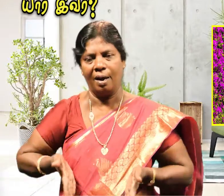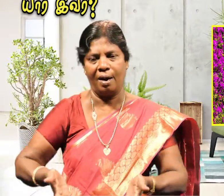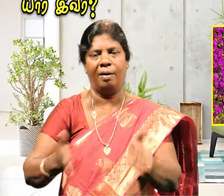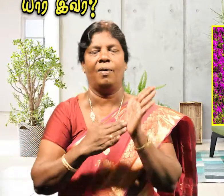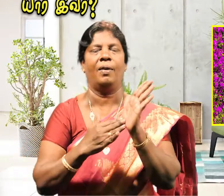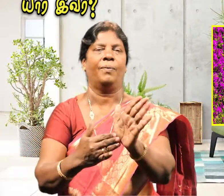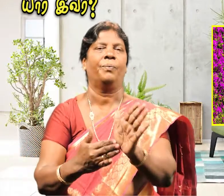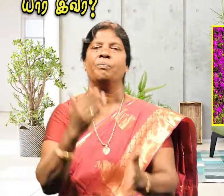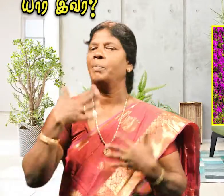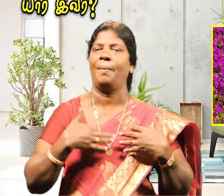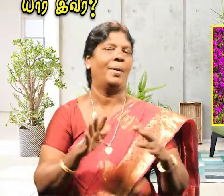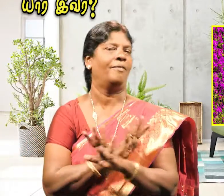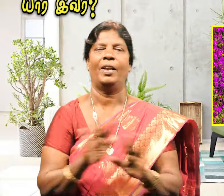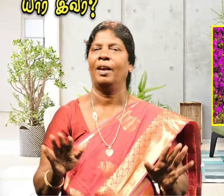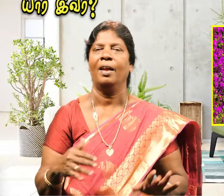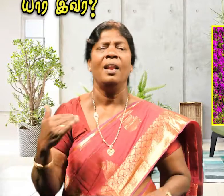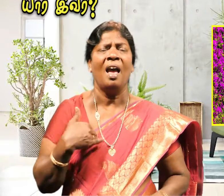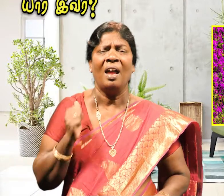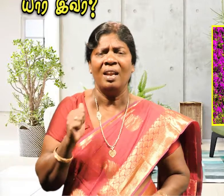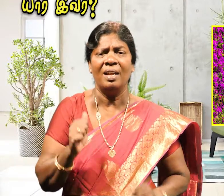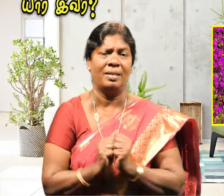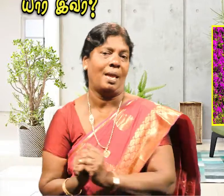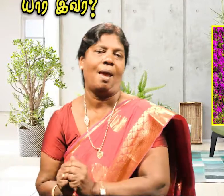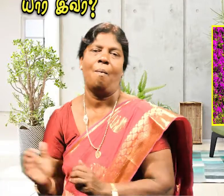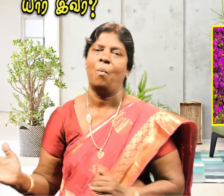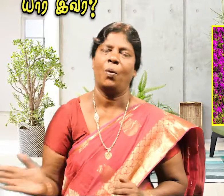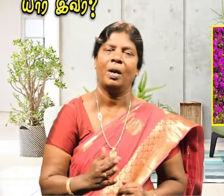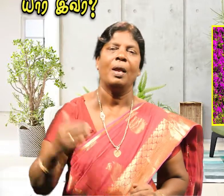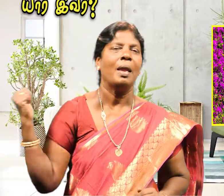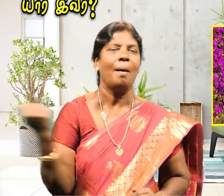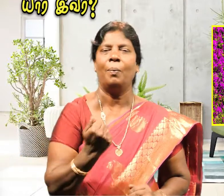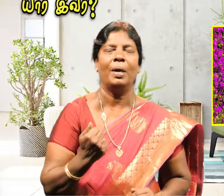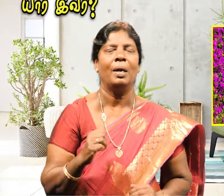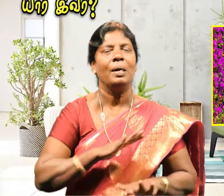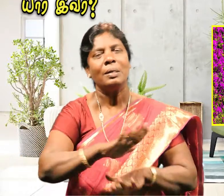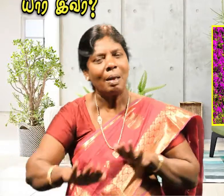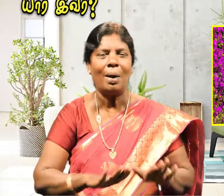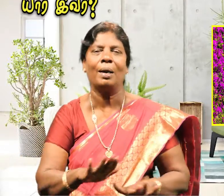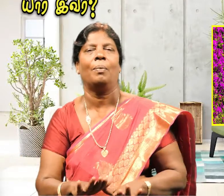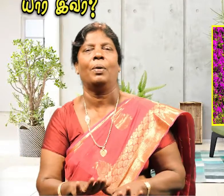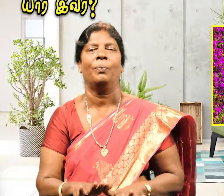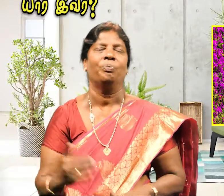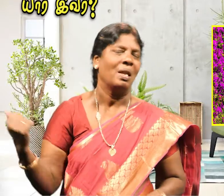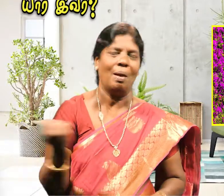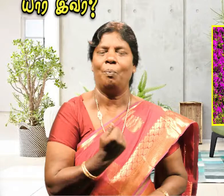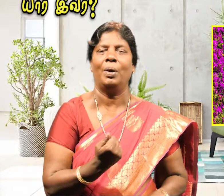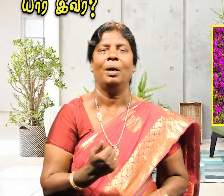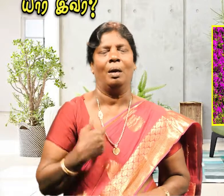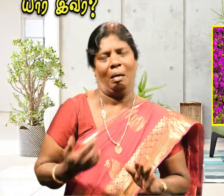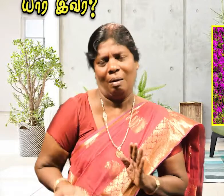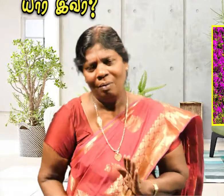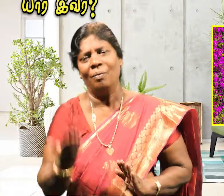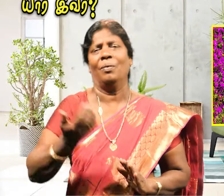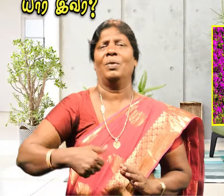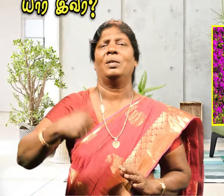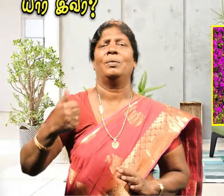வழிகாட்டுவார், பயப்படாதிருங்கள். ஐயோ நான் என்ன செய்ய போகிறேன், எப்படி இதை நான் சமாளிக்க போகிறேன், எப்படி